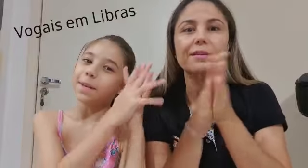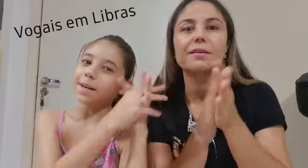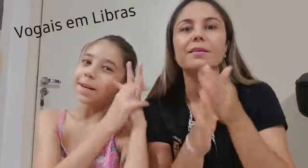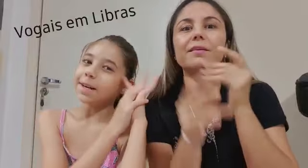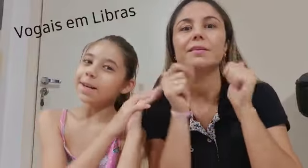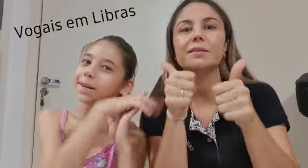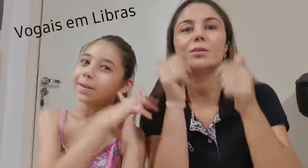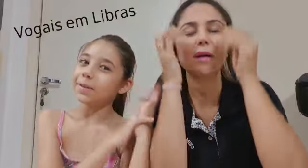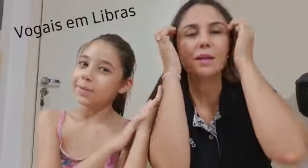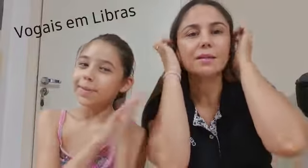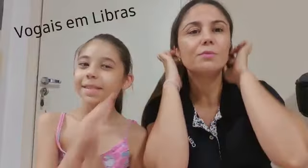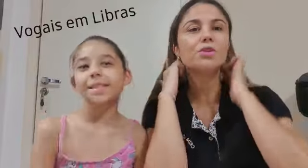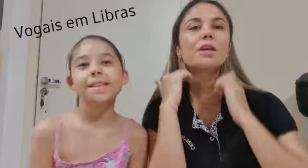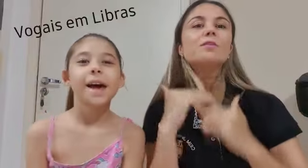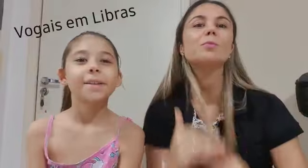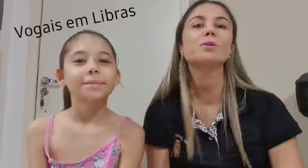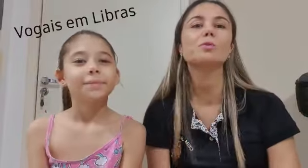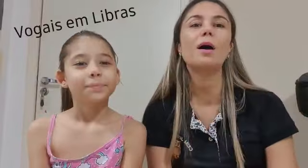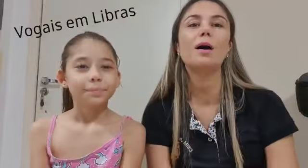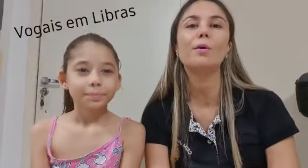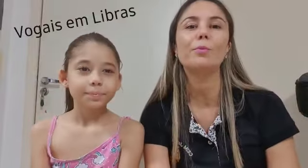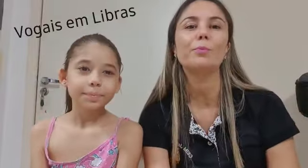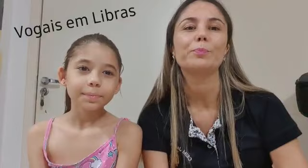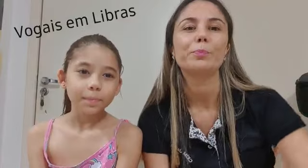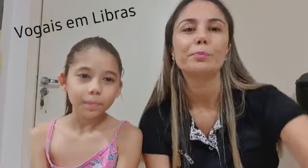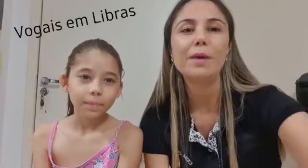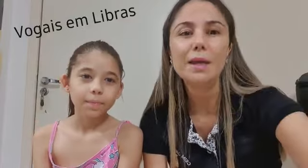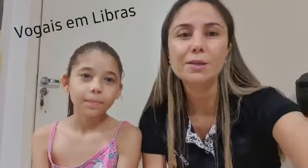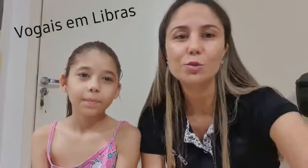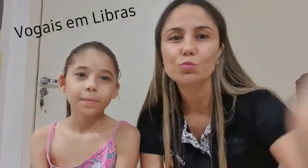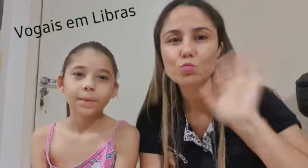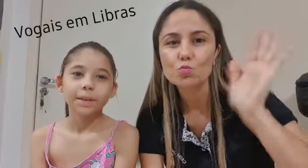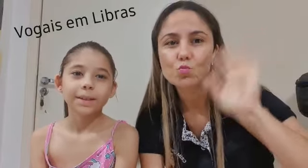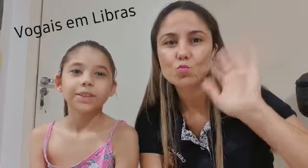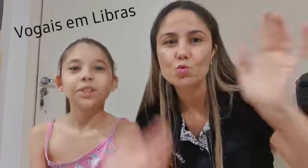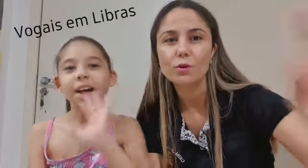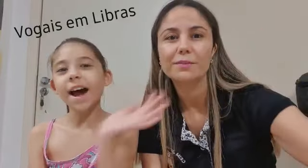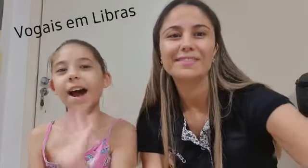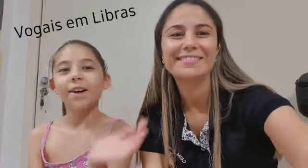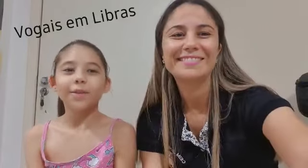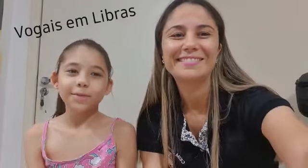mãos. Isso aí. Não esqueçam, pessoal. Beijo. Tchau.